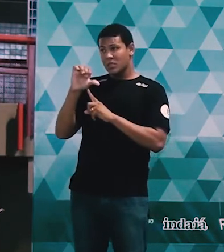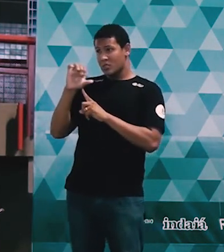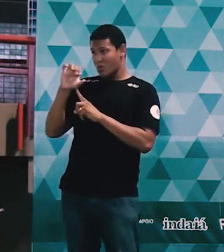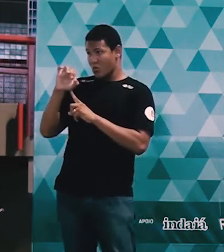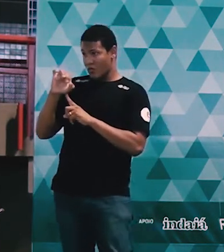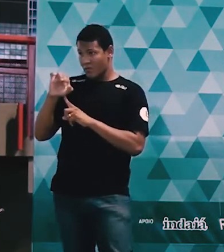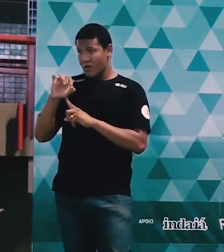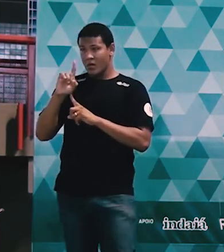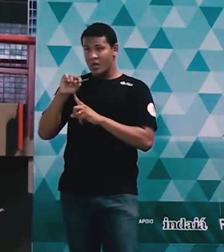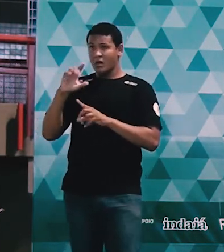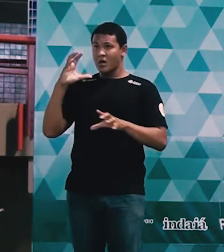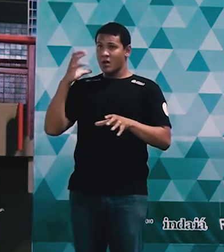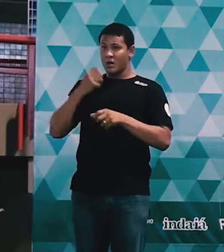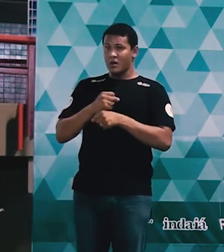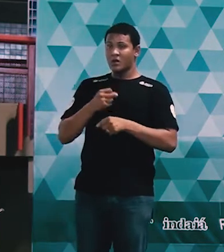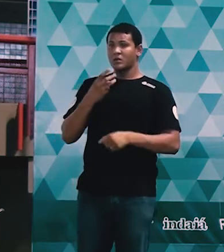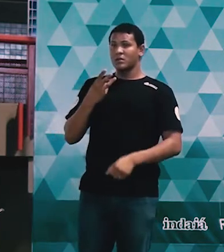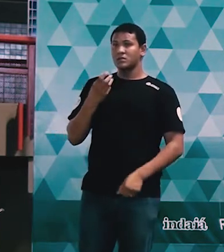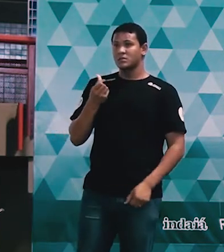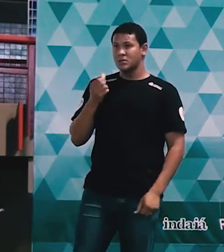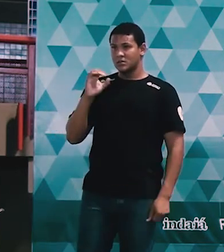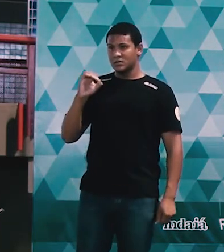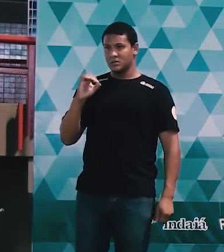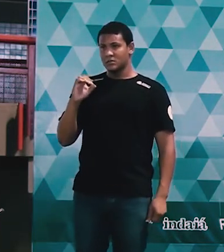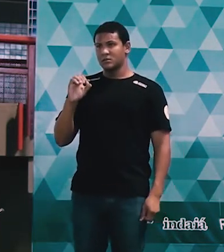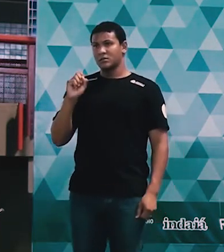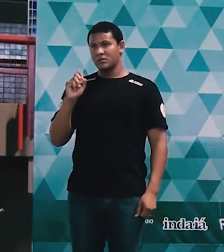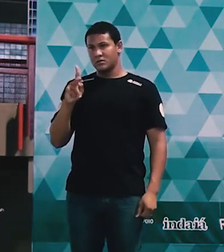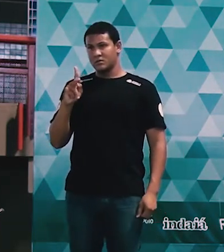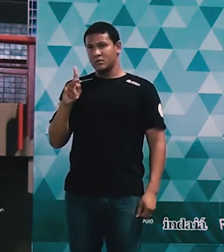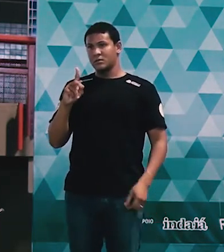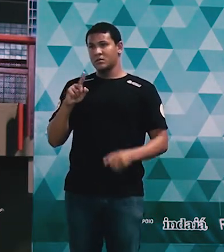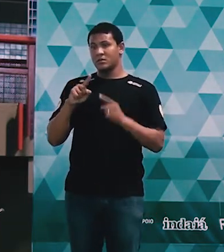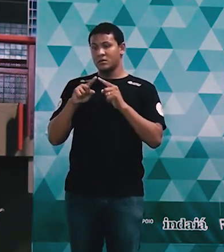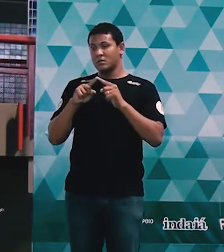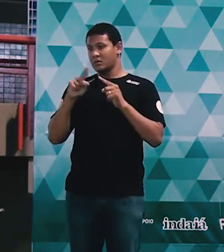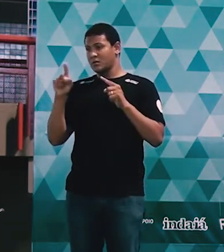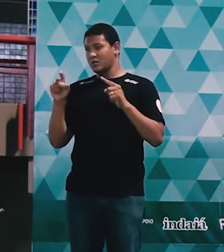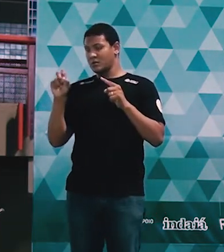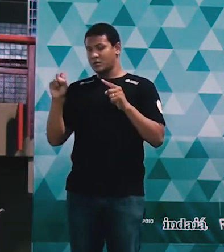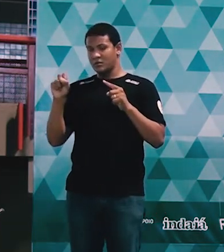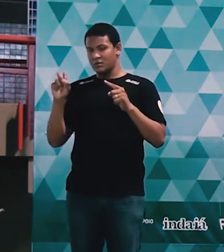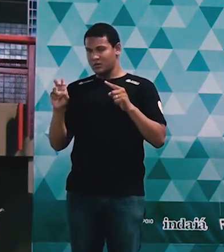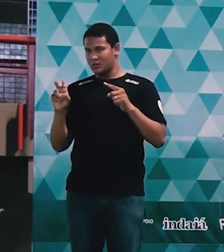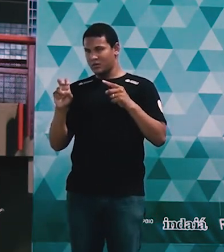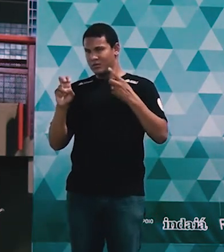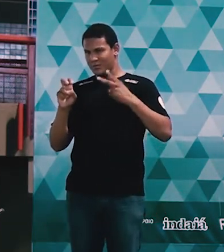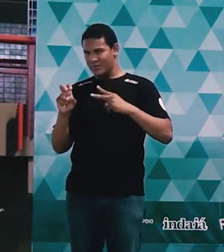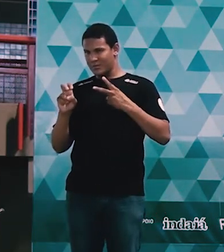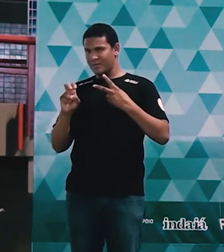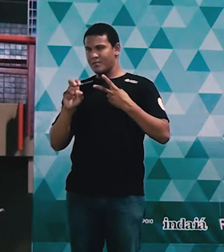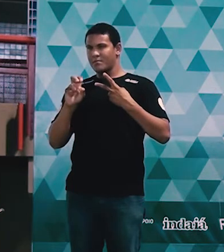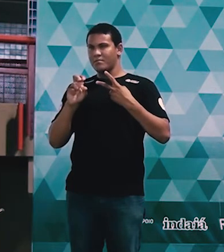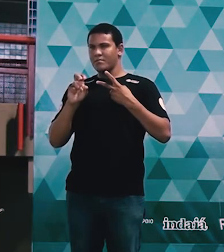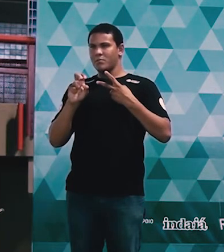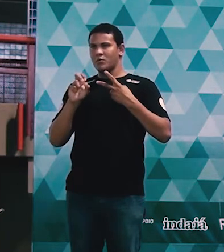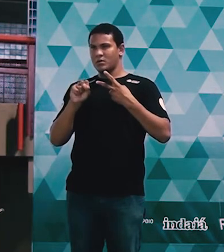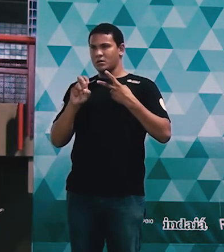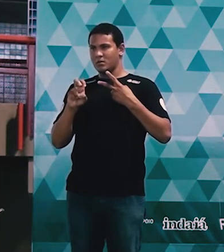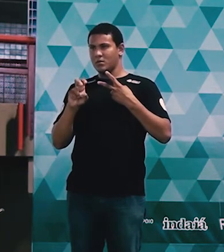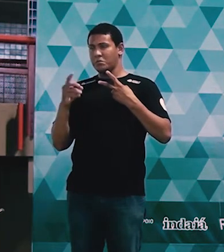a soma de todas as notas deu 360. Do lado desse 85 que tem no B, tu escreve esse valor,